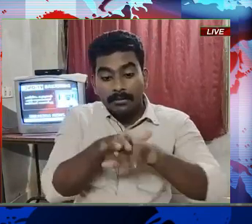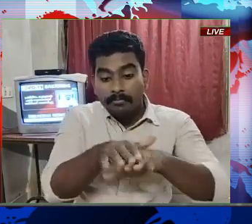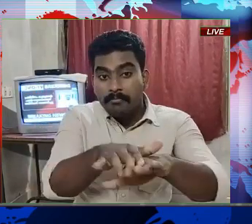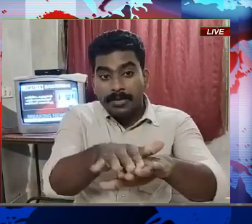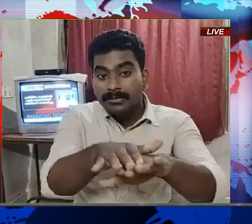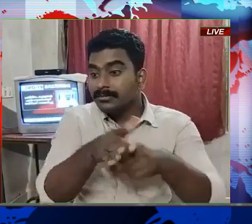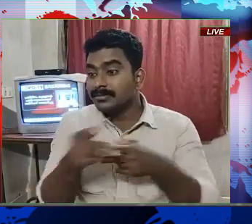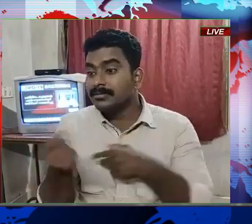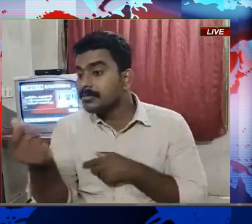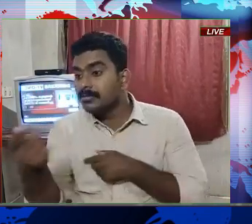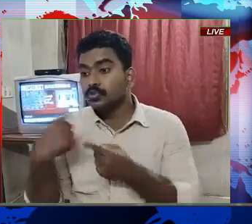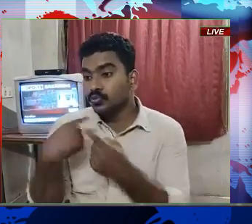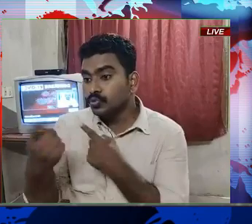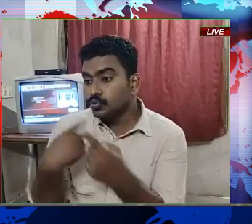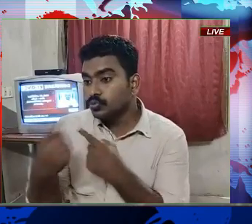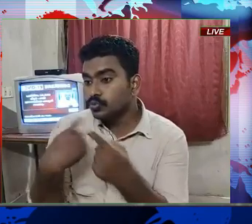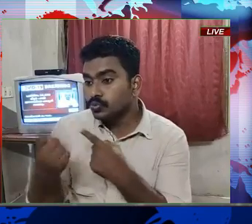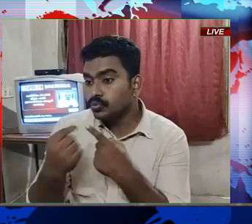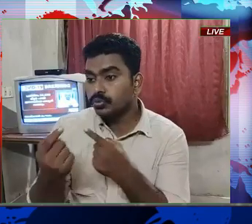ഫലത്തിൽ നിരോധിച്ചിട്ടുണ്ട്.